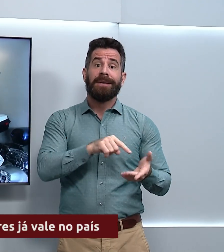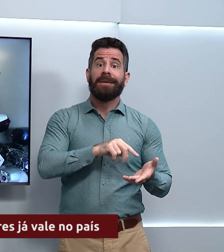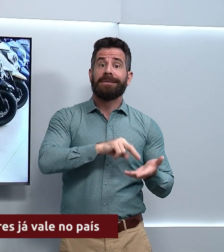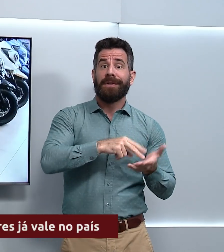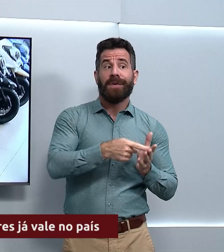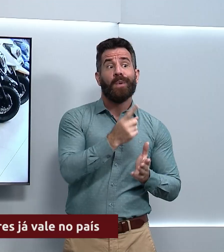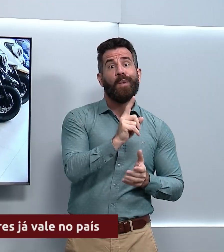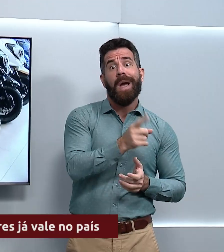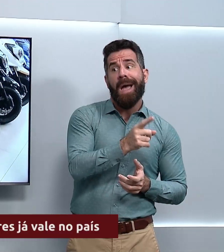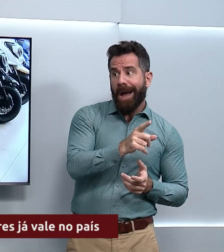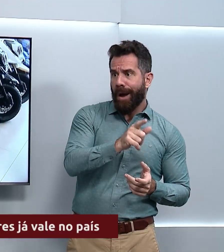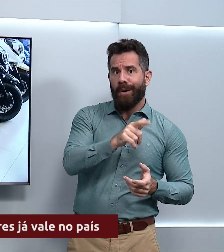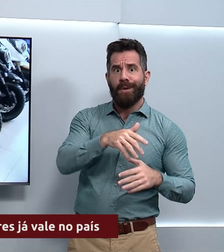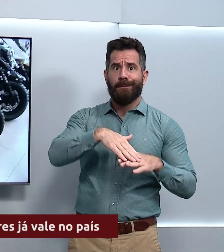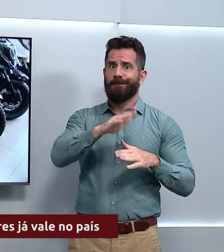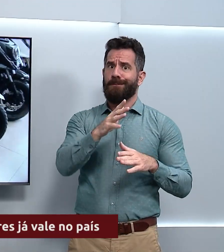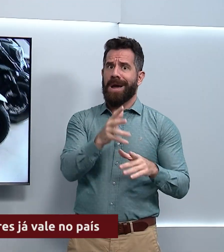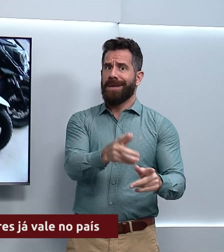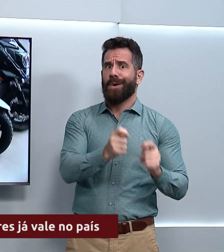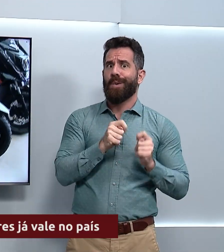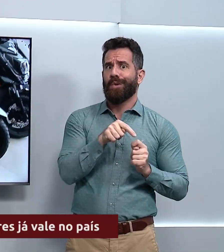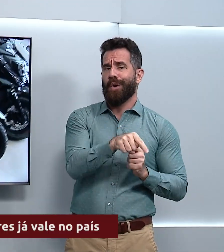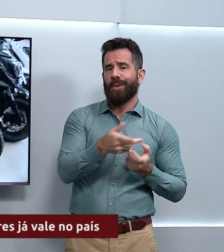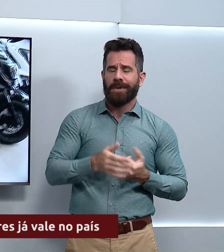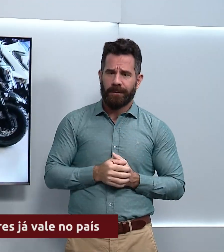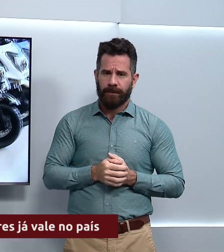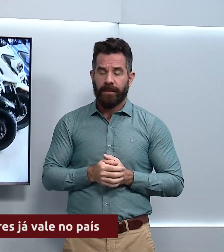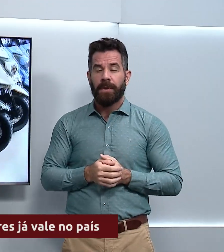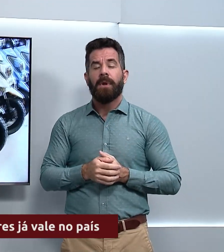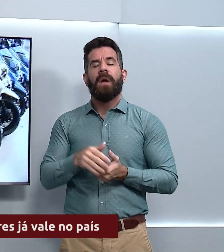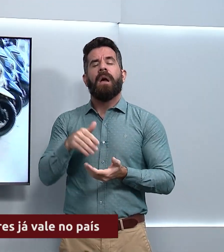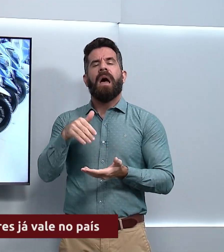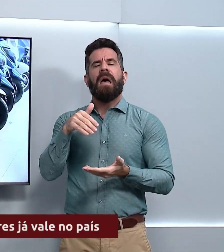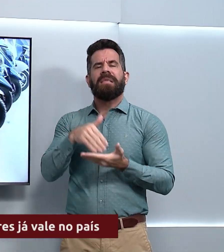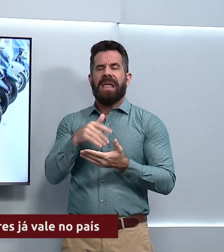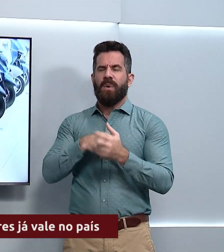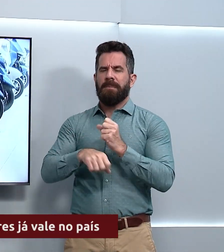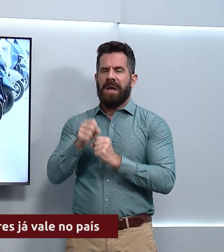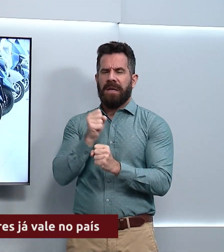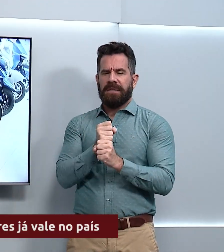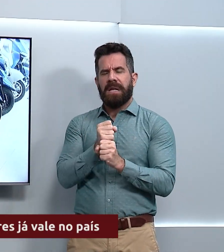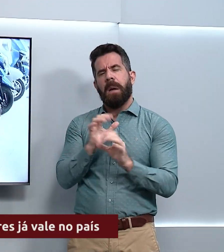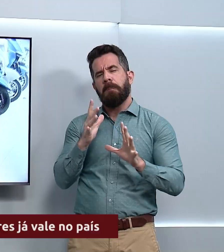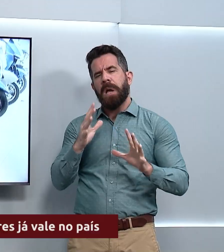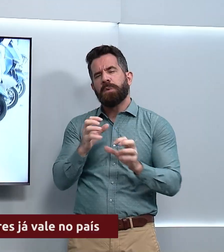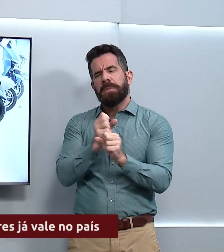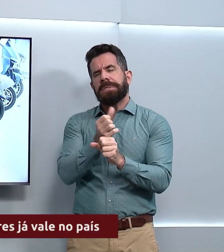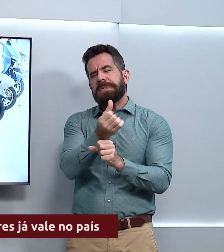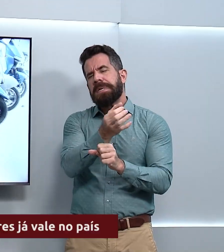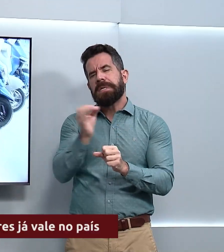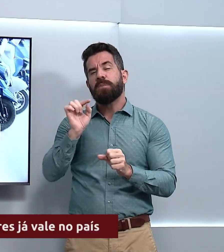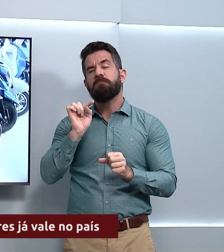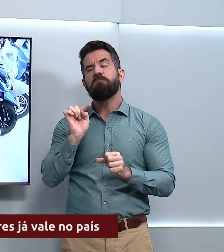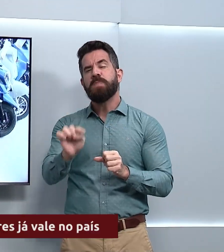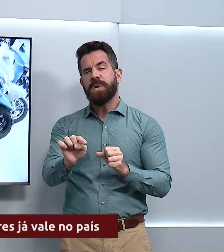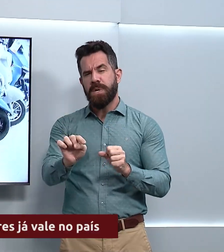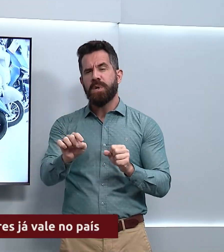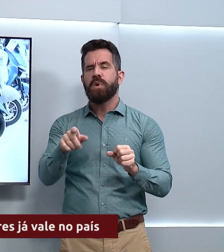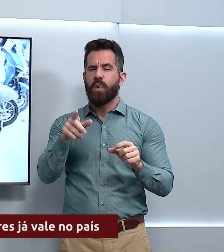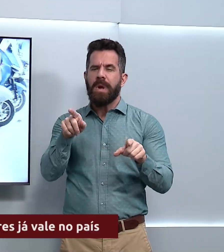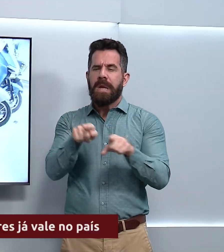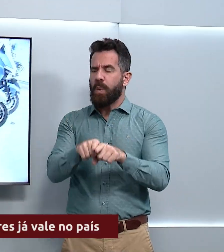econômica. Até o final do ano passado, estavam registrados no Brasil quase 600 mil veículos ciclomotores.